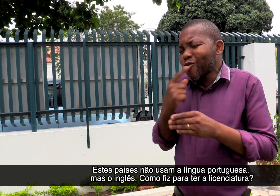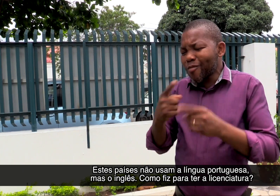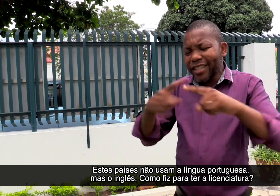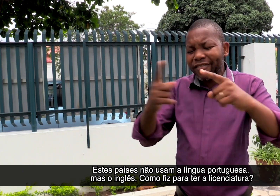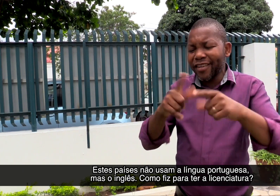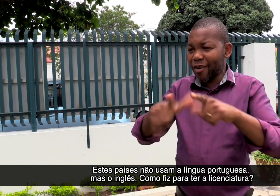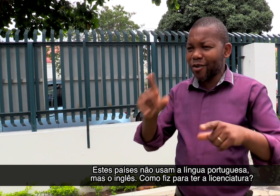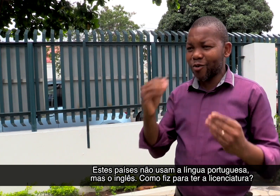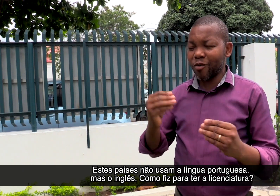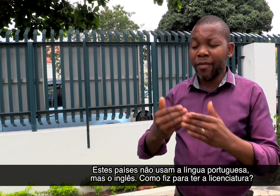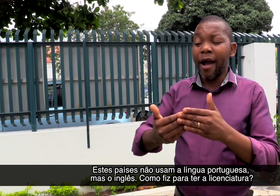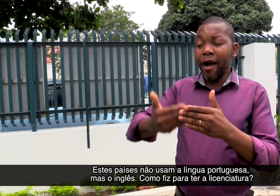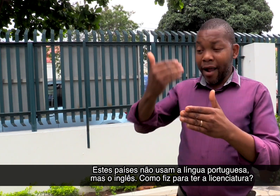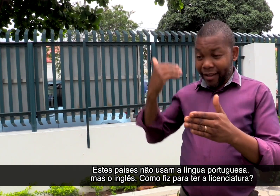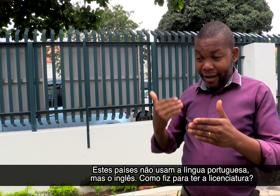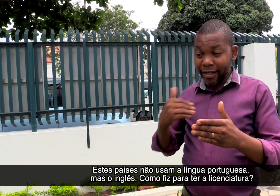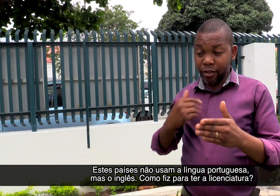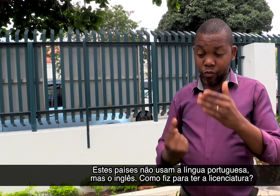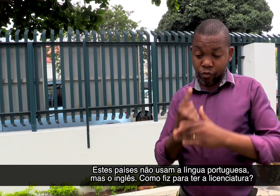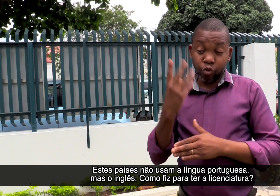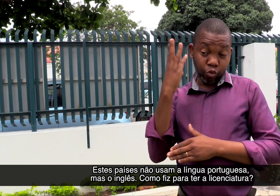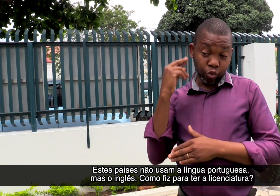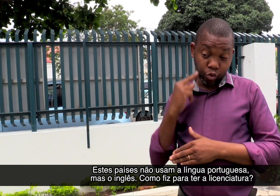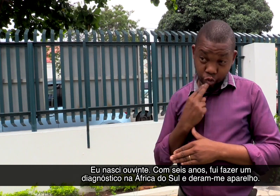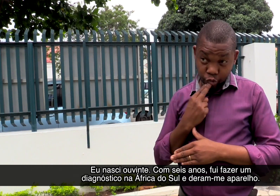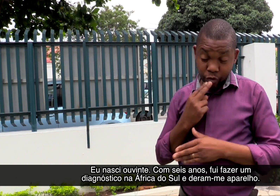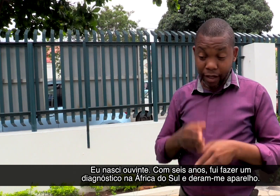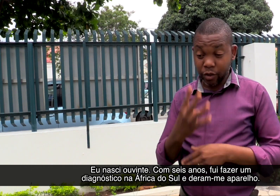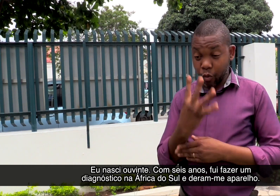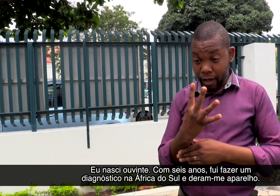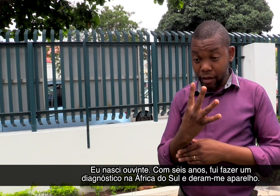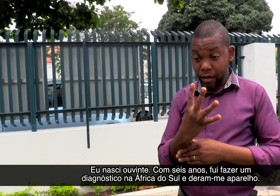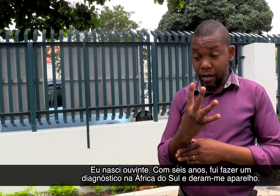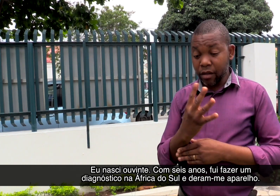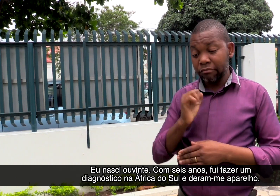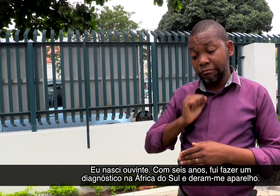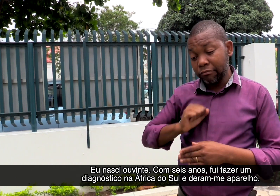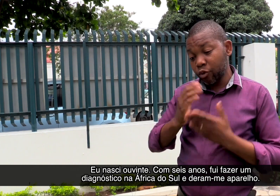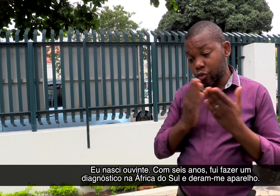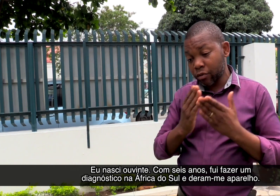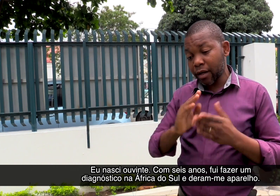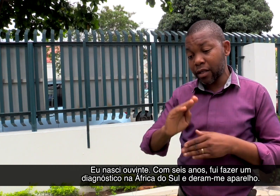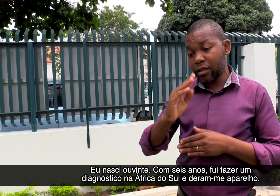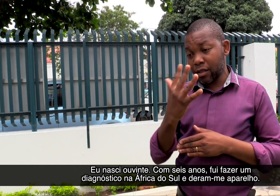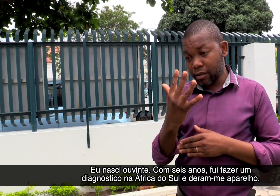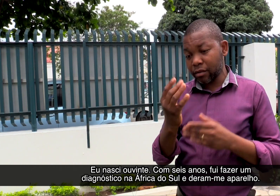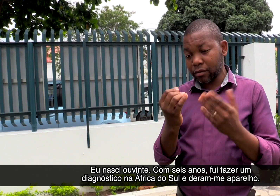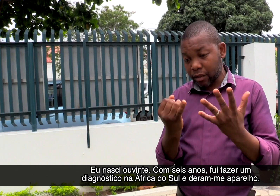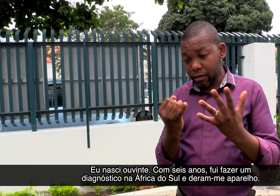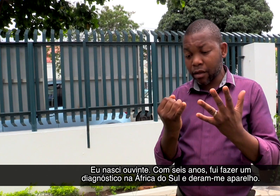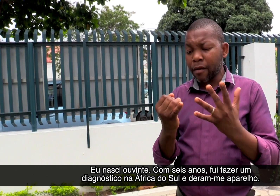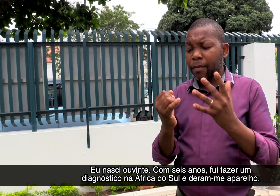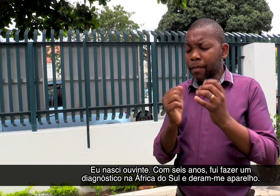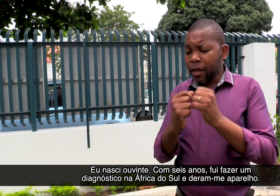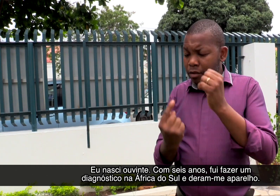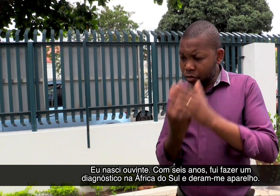E como avancei para fazer a minha licenciatura, eu cresci. Nasci ouvinte,